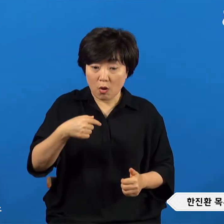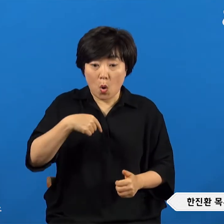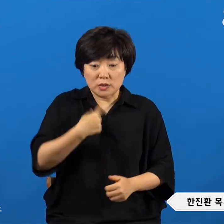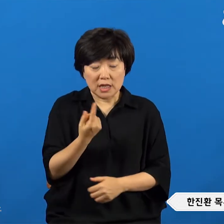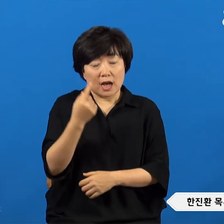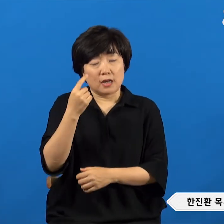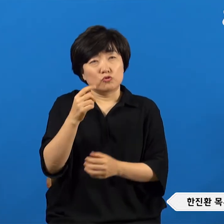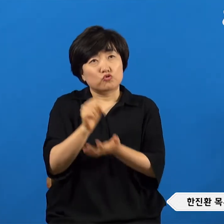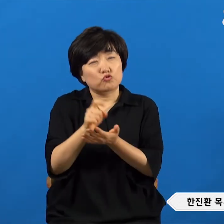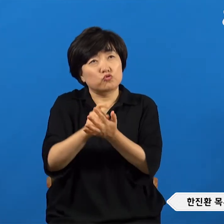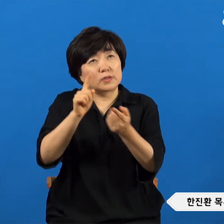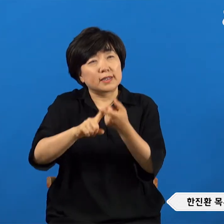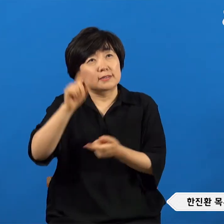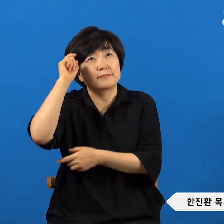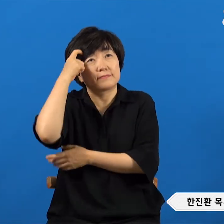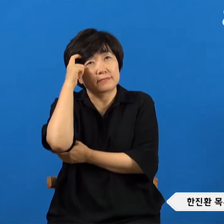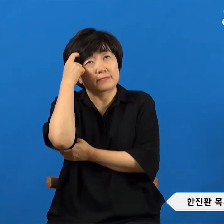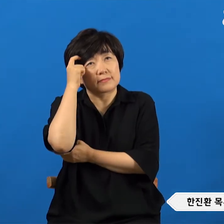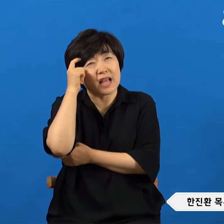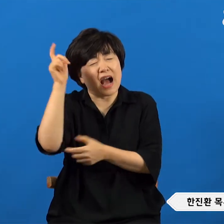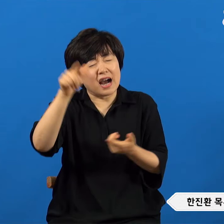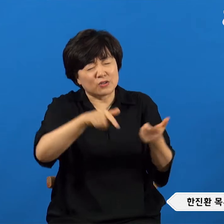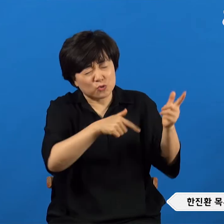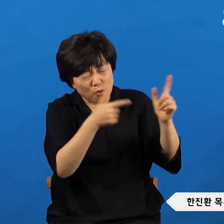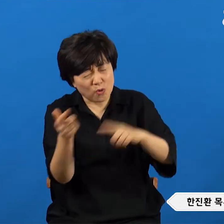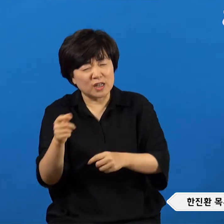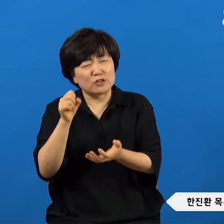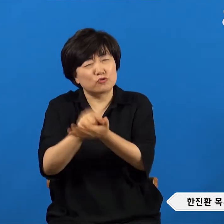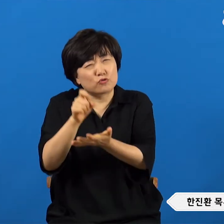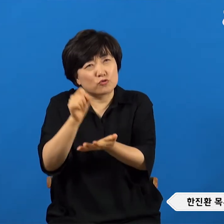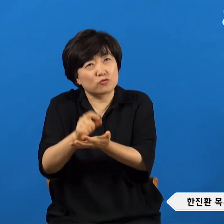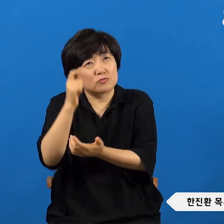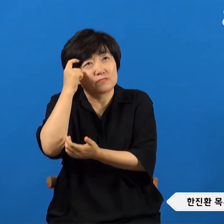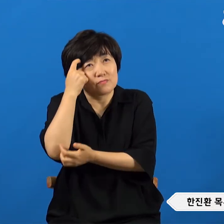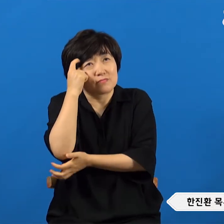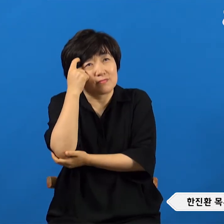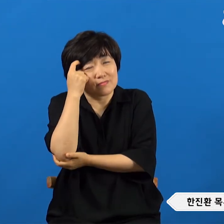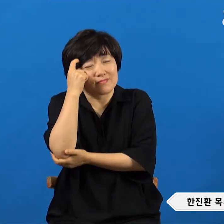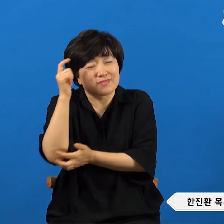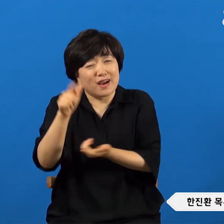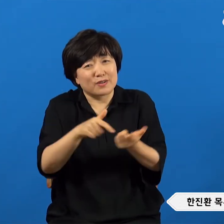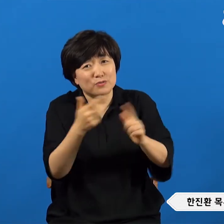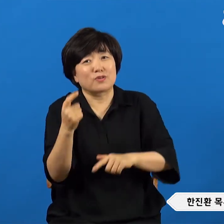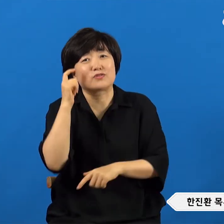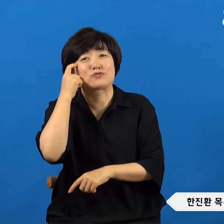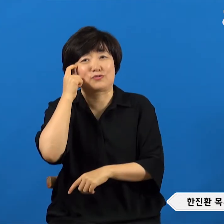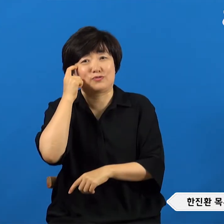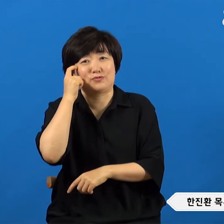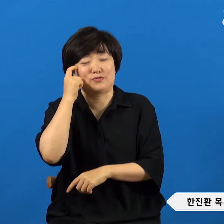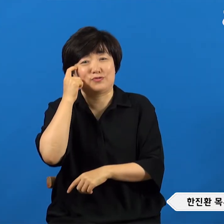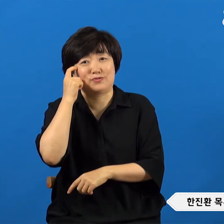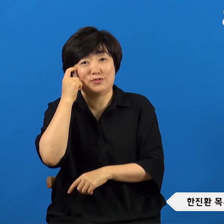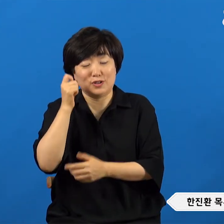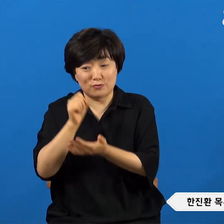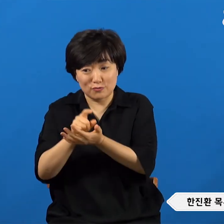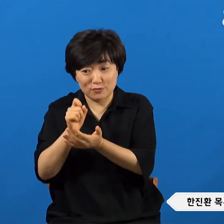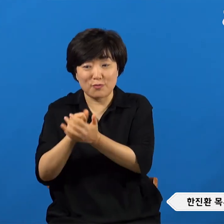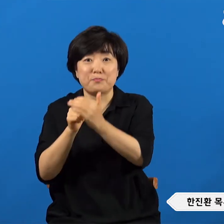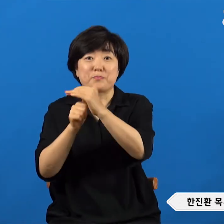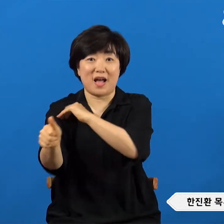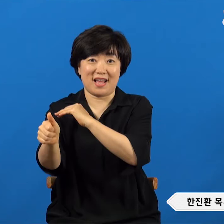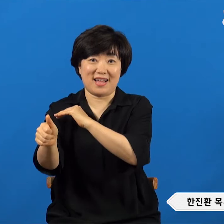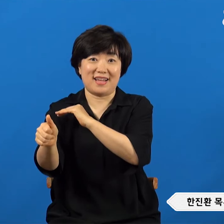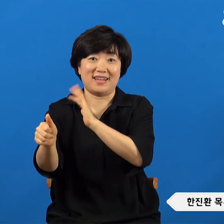깨어있는 거의 모든 시간을 축구만을 생각하면서 산다는 것입니다. 그는 헝가리의 축구 영웅이 됐습니다.